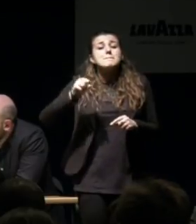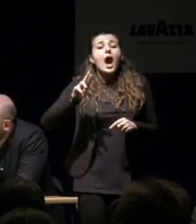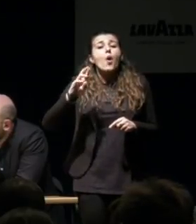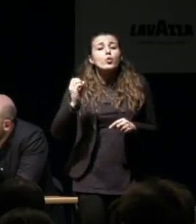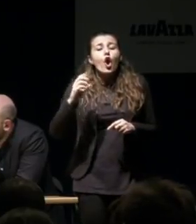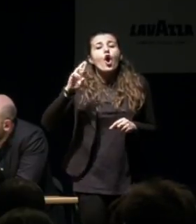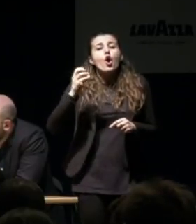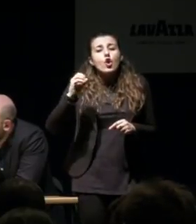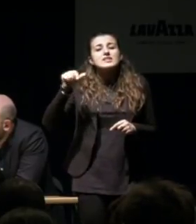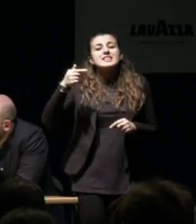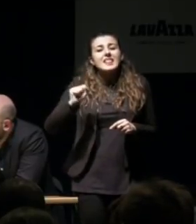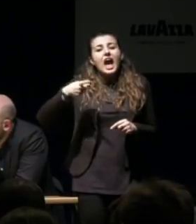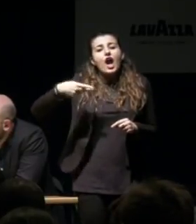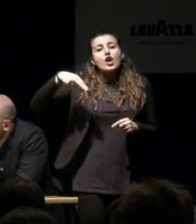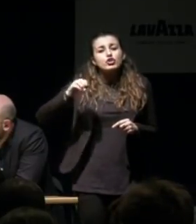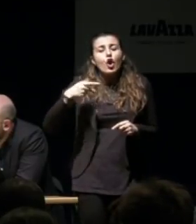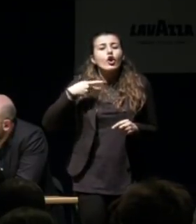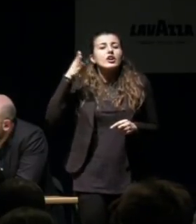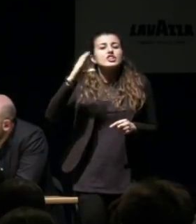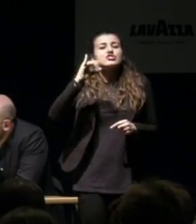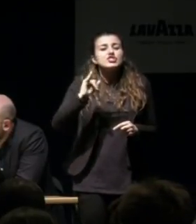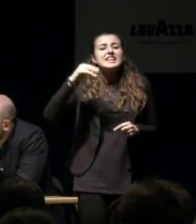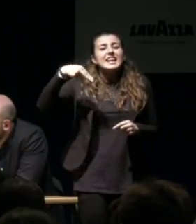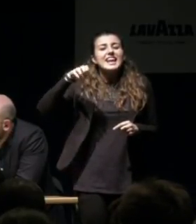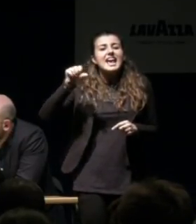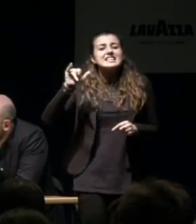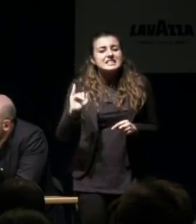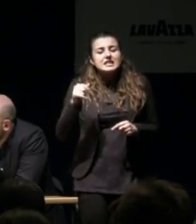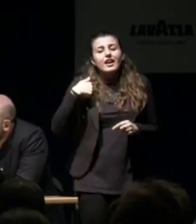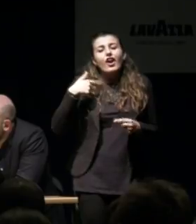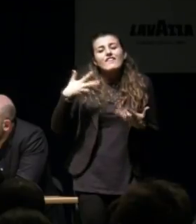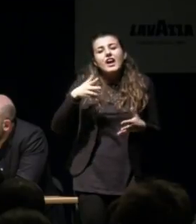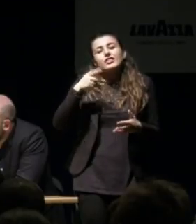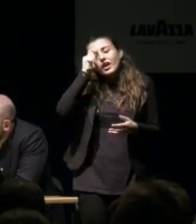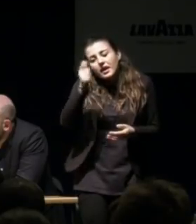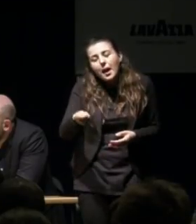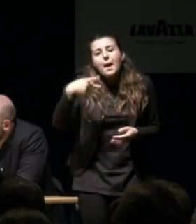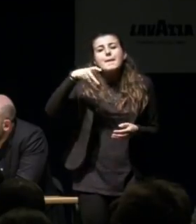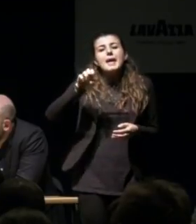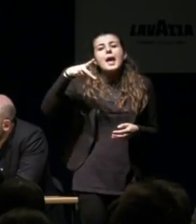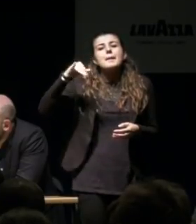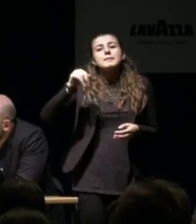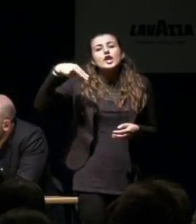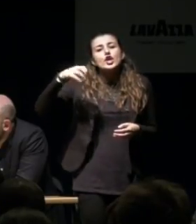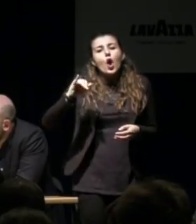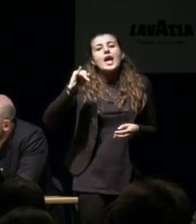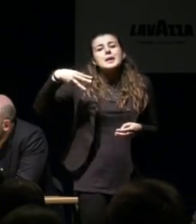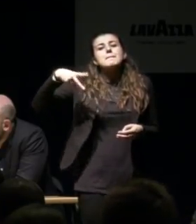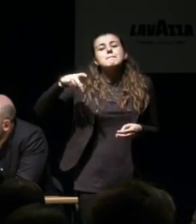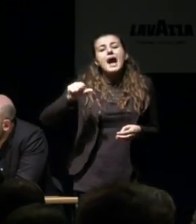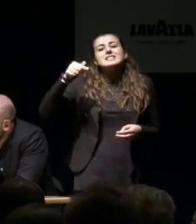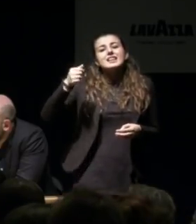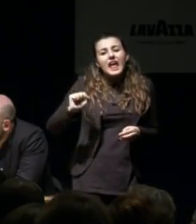sono stato a cinisi commemorare peppino impastato e mi ha commosso